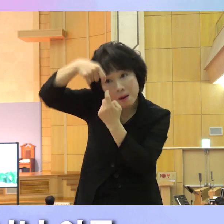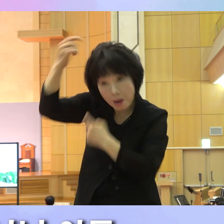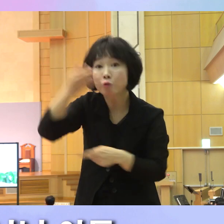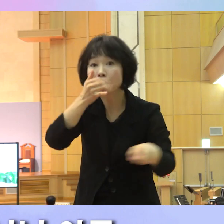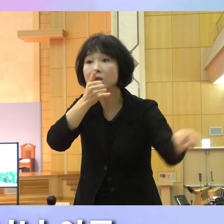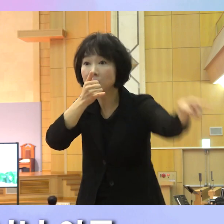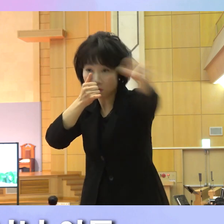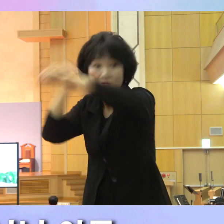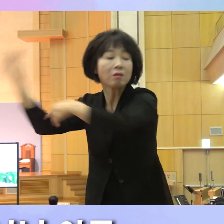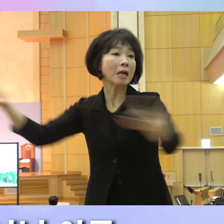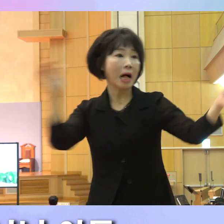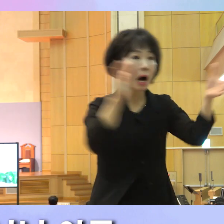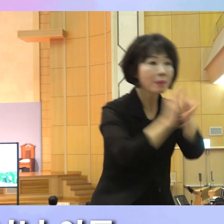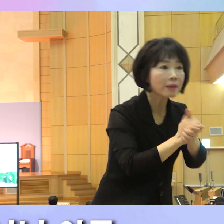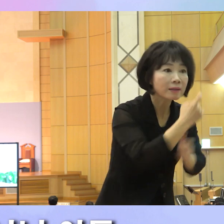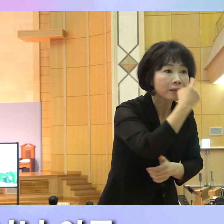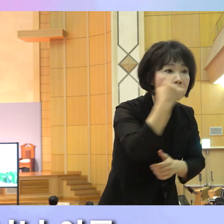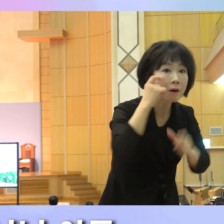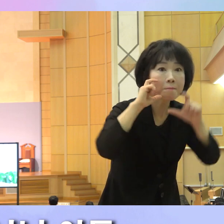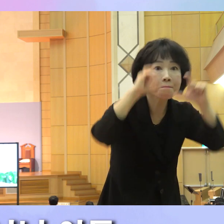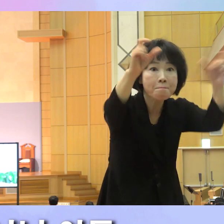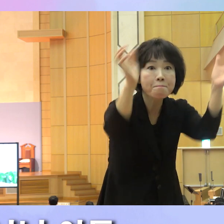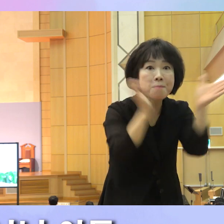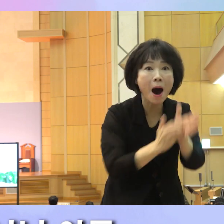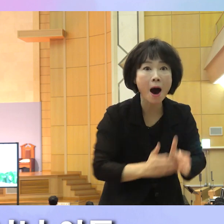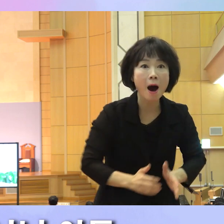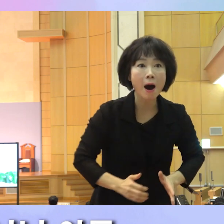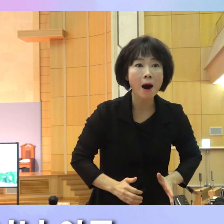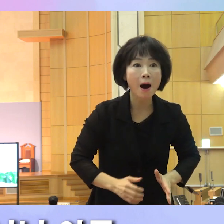살아나실 것을 지금 말하고 있잖아요.